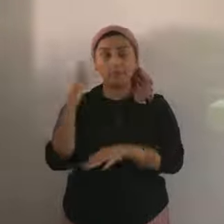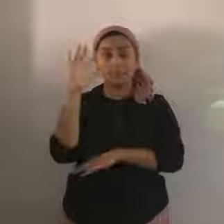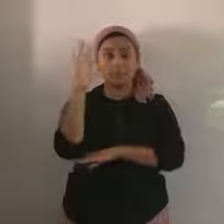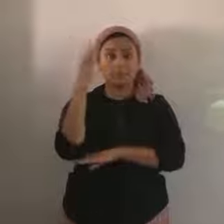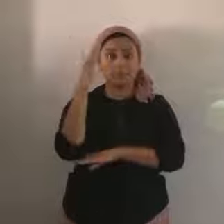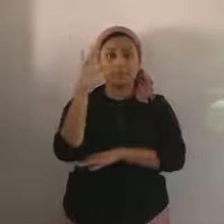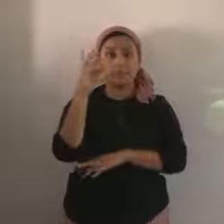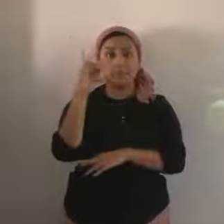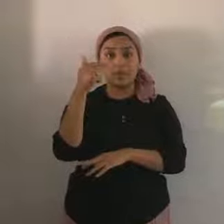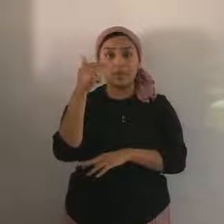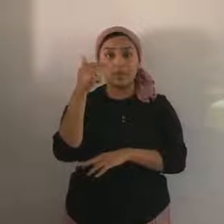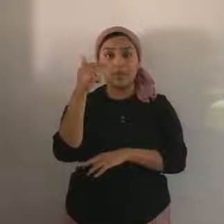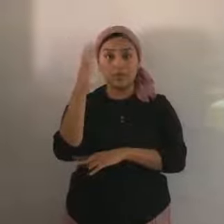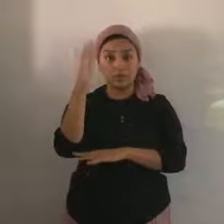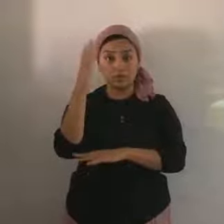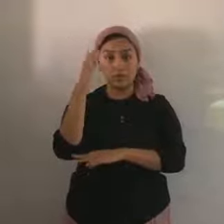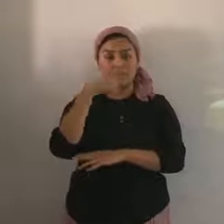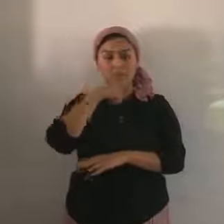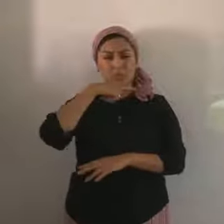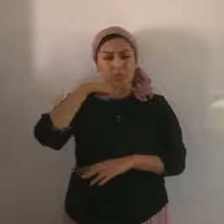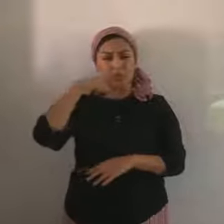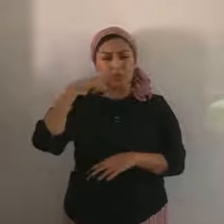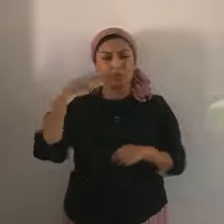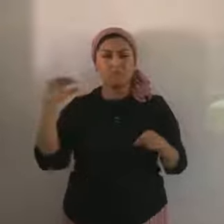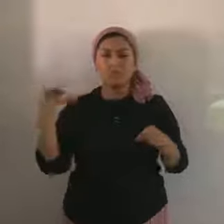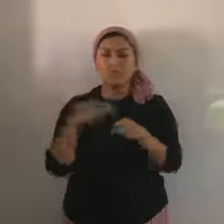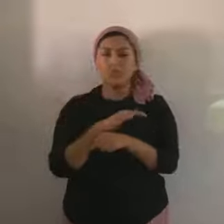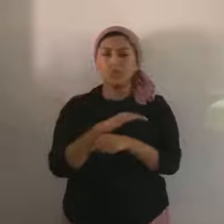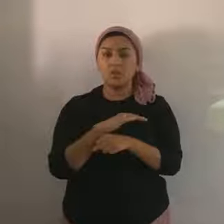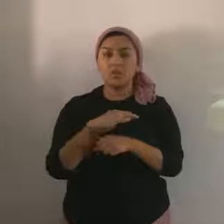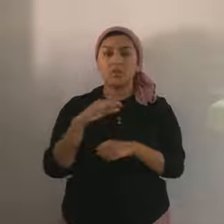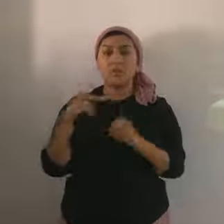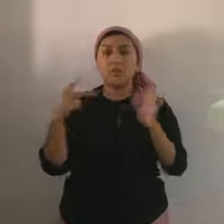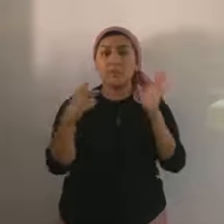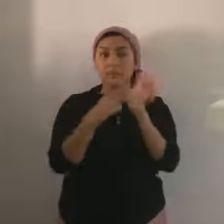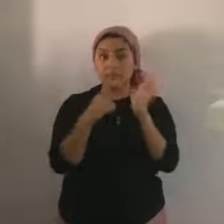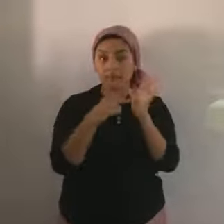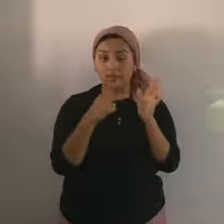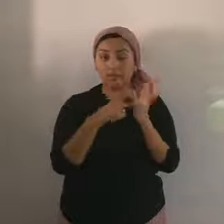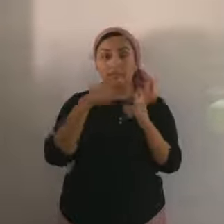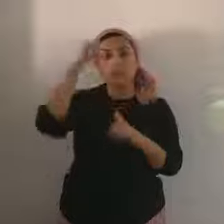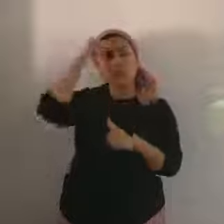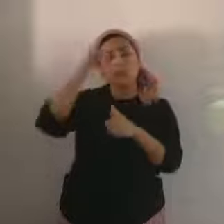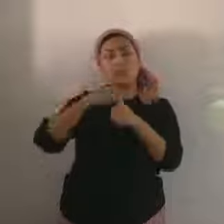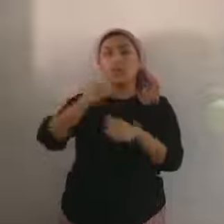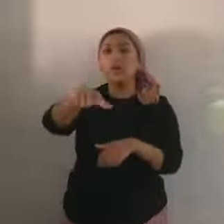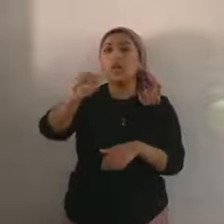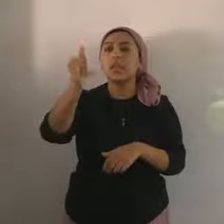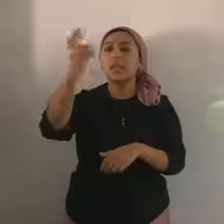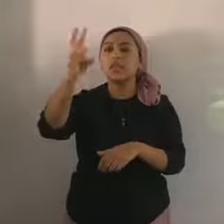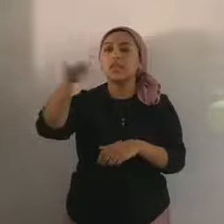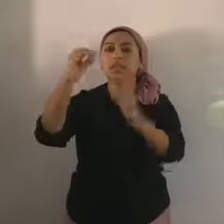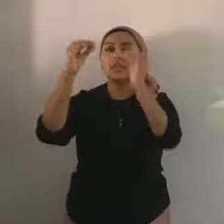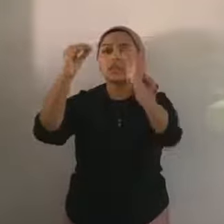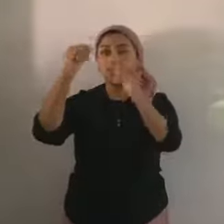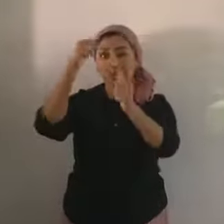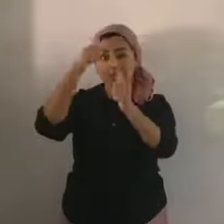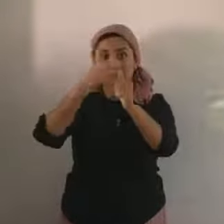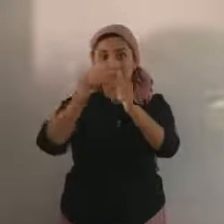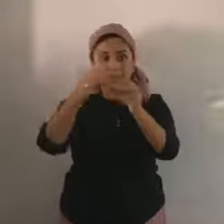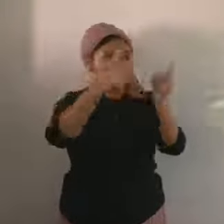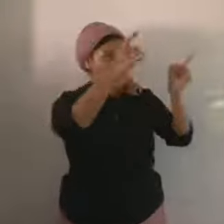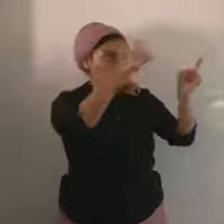otra vez, estaba completamente marchita. Entonces Kefas, el 21, acordándose, le dijo: Maestro, mira, la higuera que maldijiste se ha